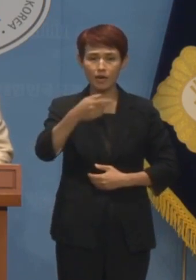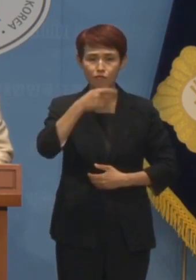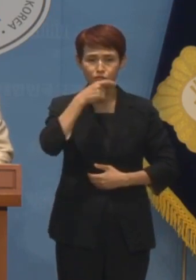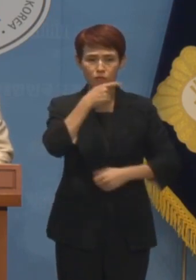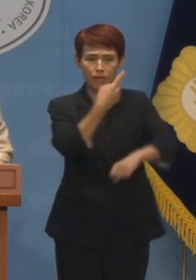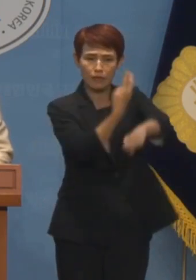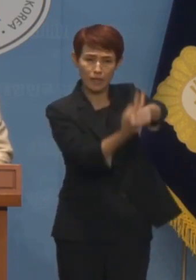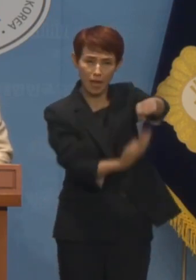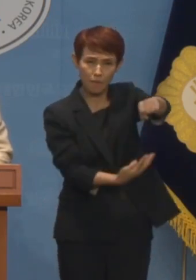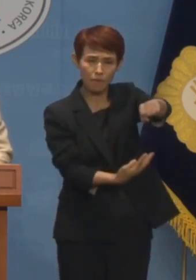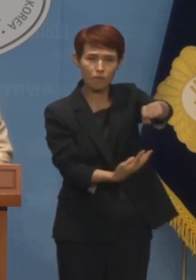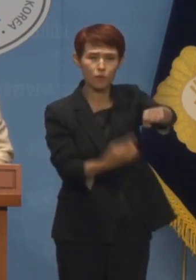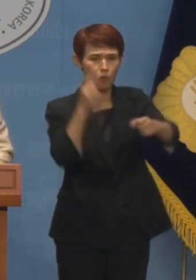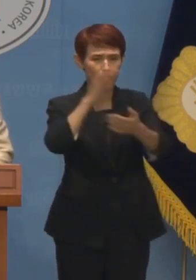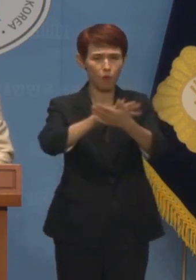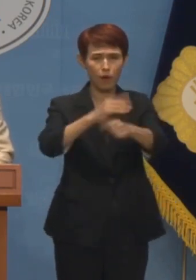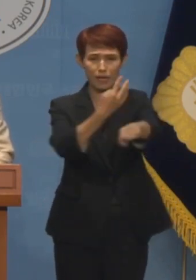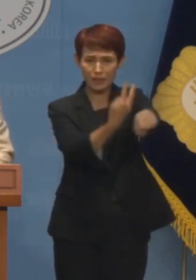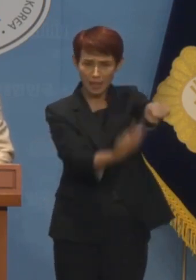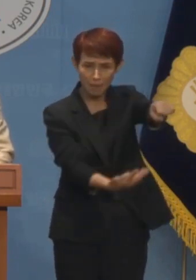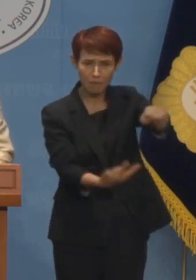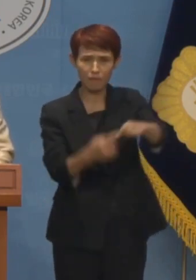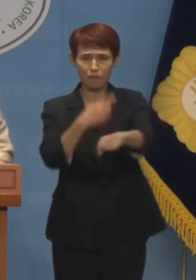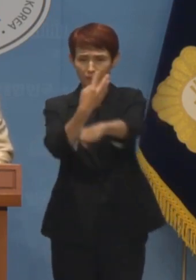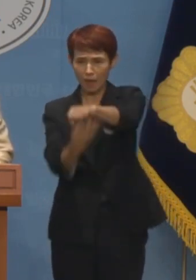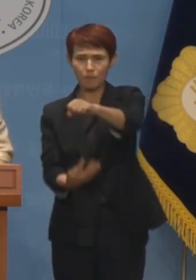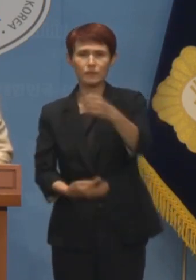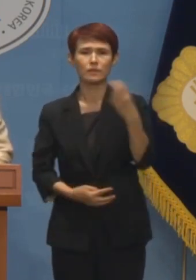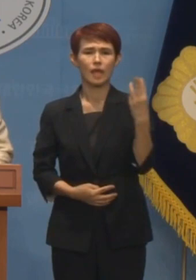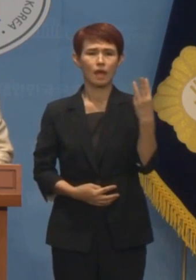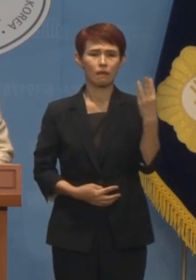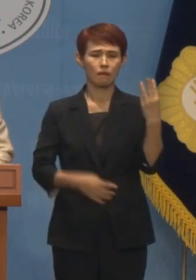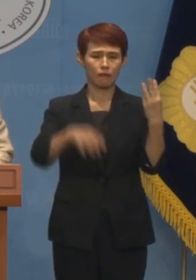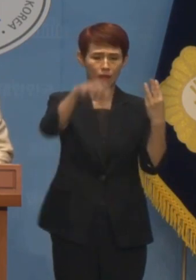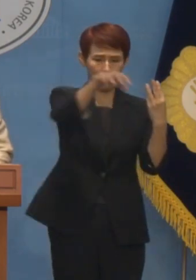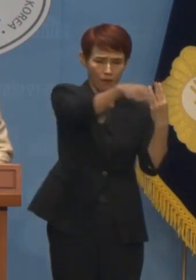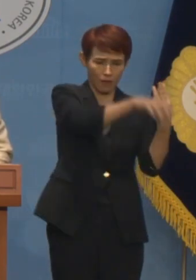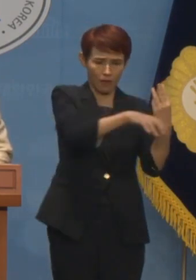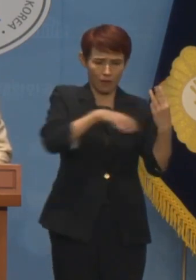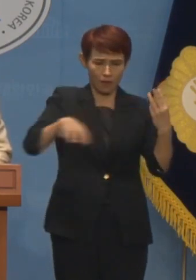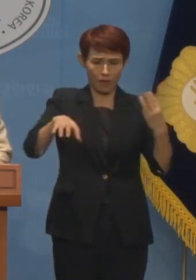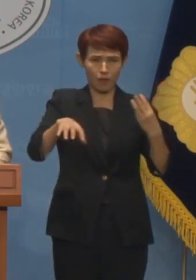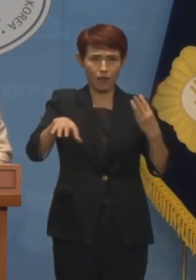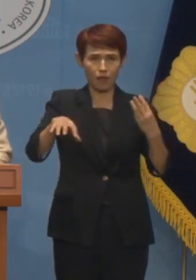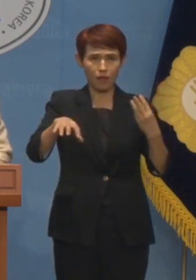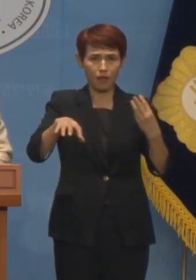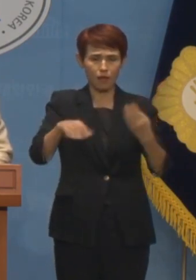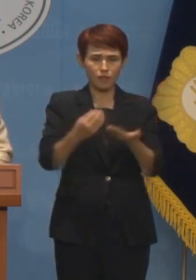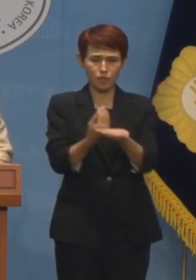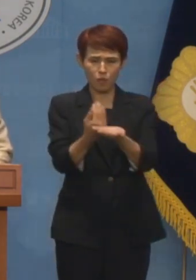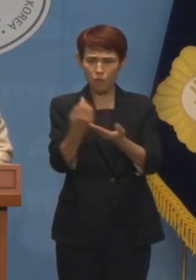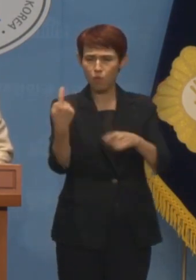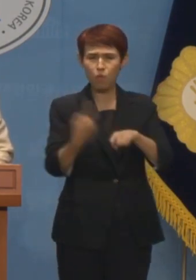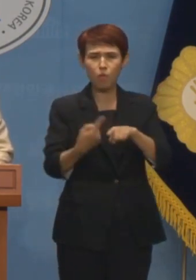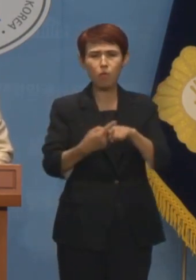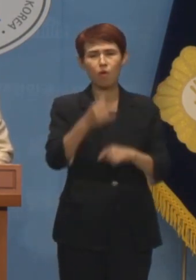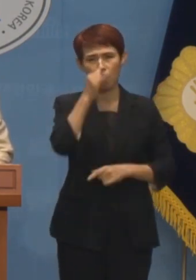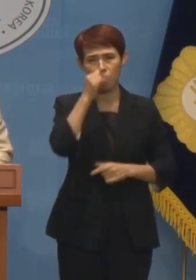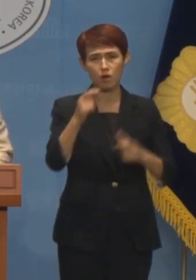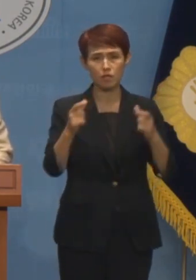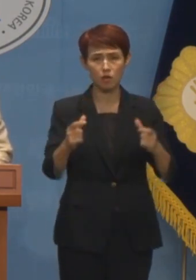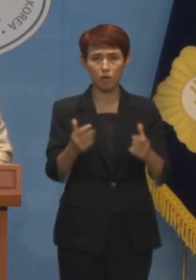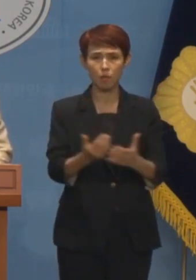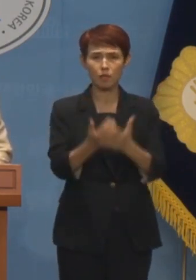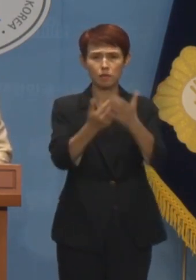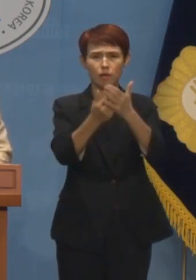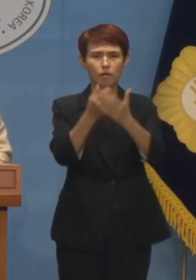개의 댐으로 둘러싸인 육지 속의 섬으로 지역 발전이 원천적으로